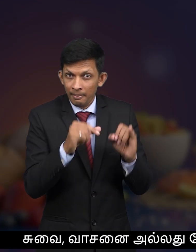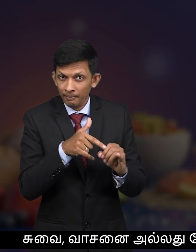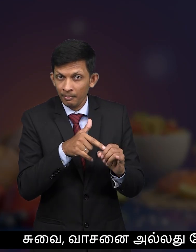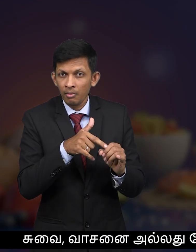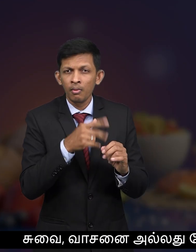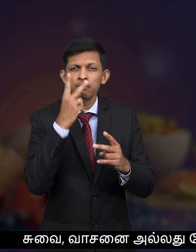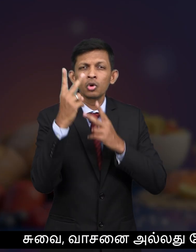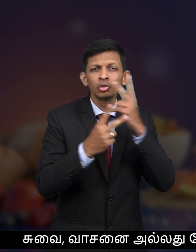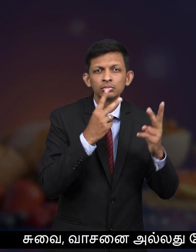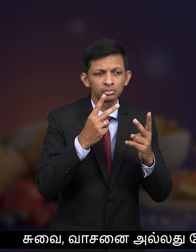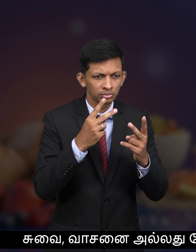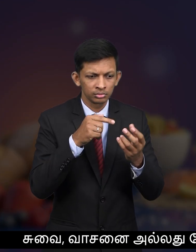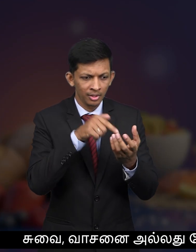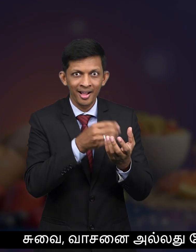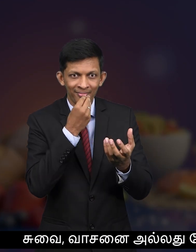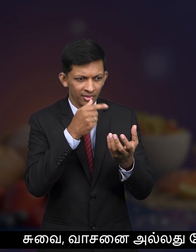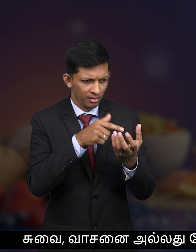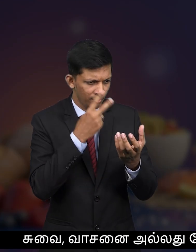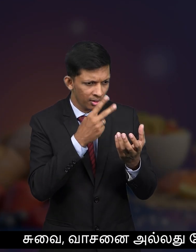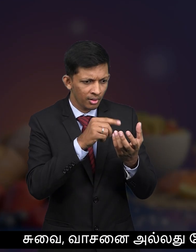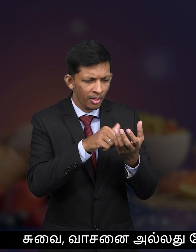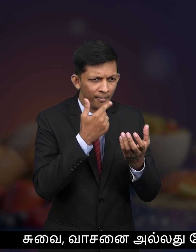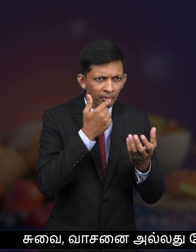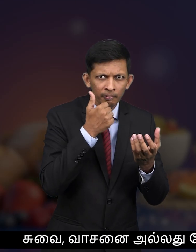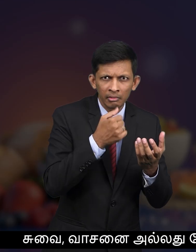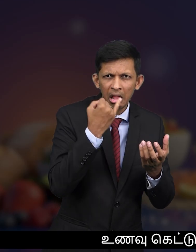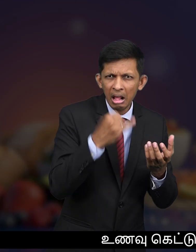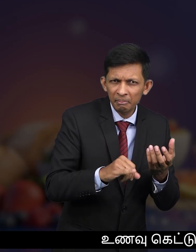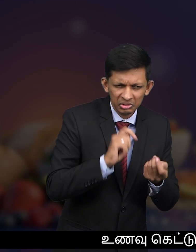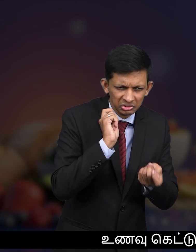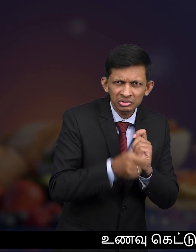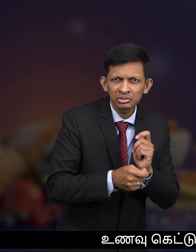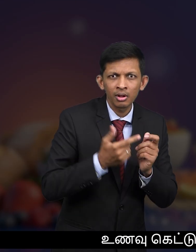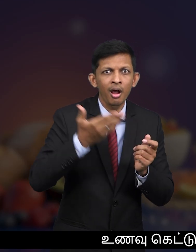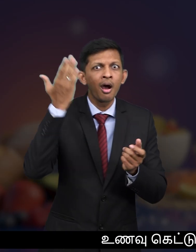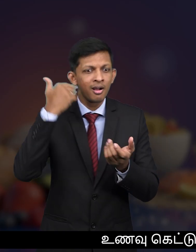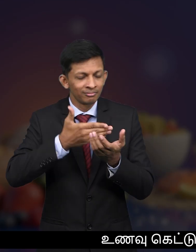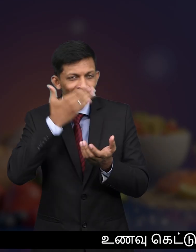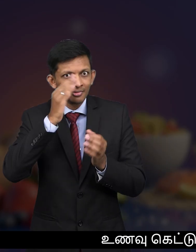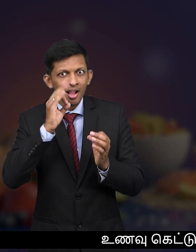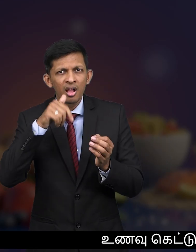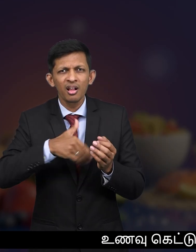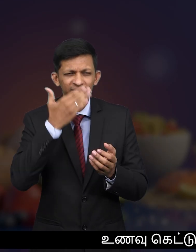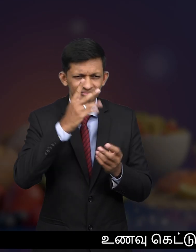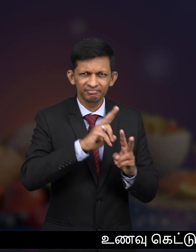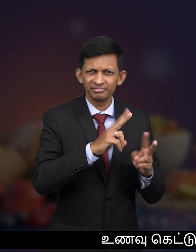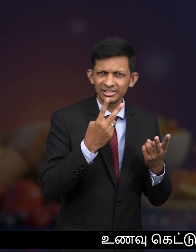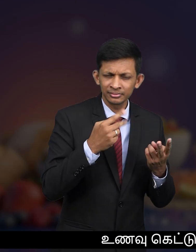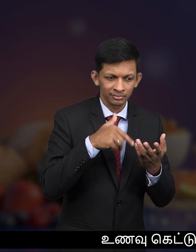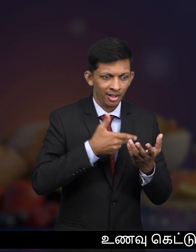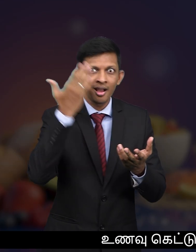சுவை, வாசனை அல்லது தோற்றத்தில் ஏற்படும் மாற்றங்களால் உணவு கெட்டு போவதை காணலாம்.